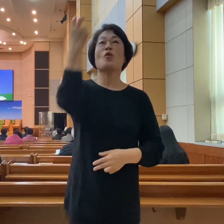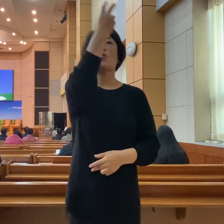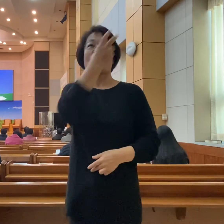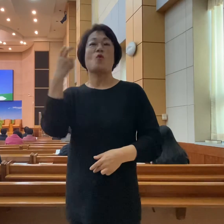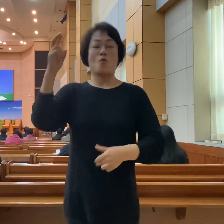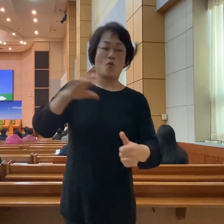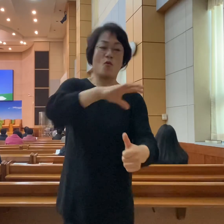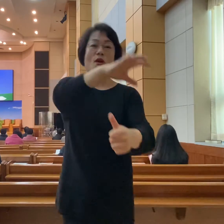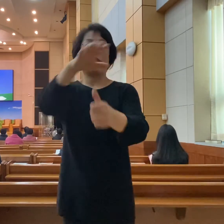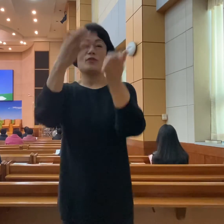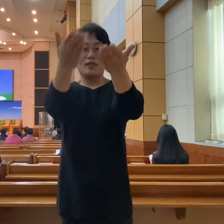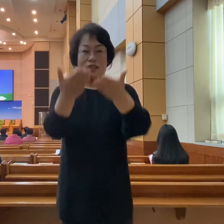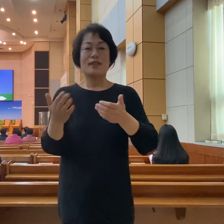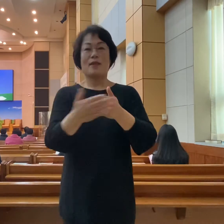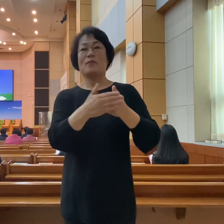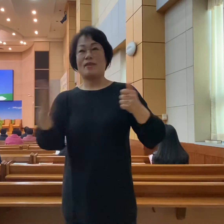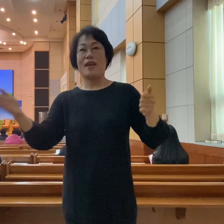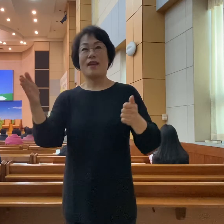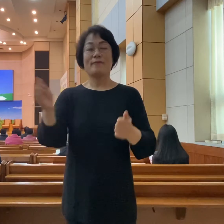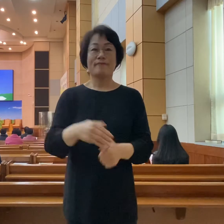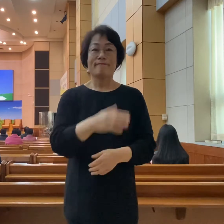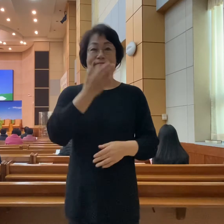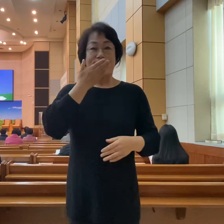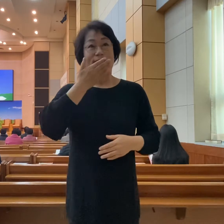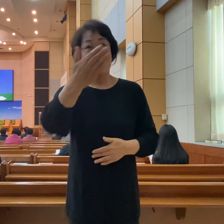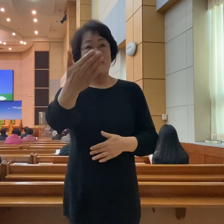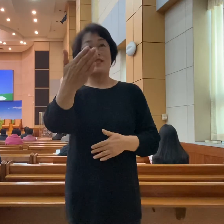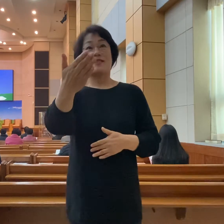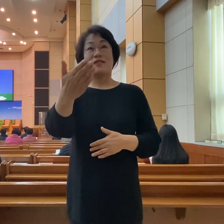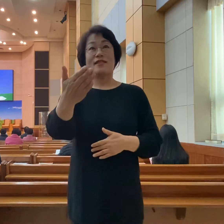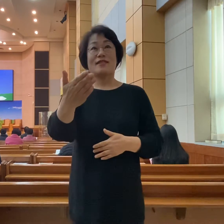그 가운데에서도 능히